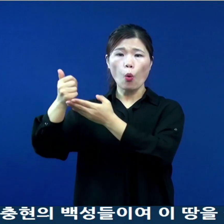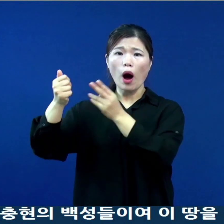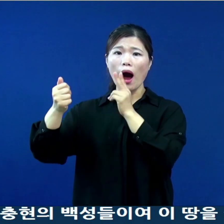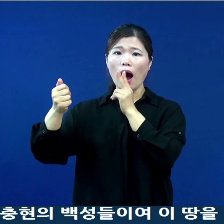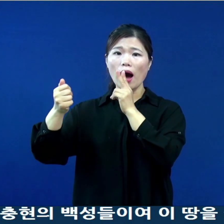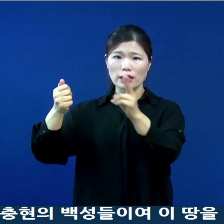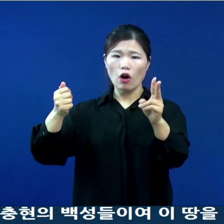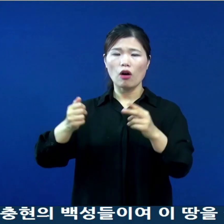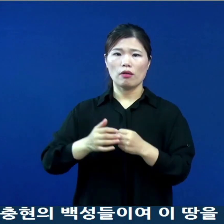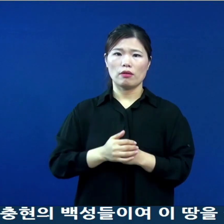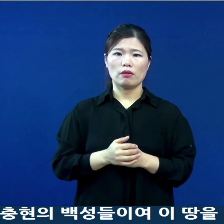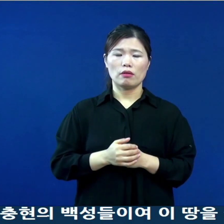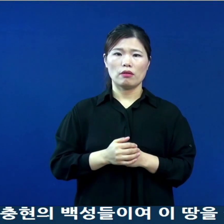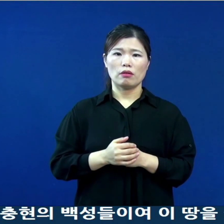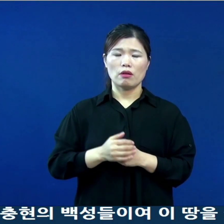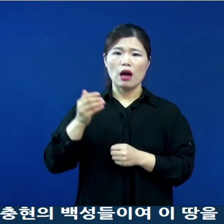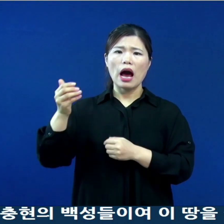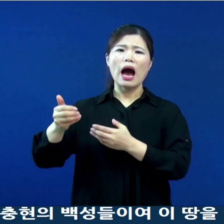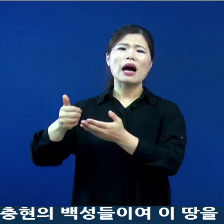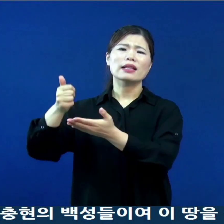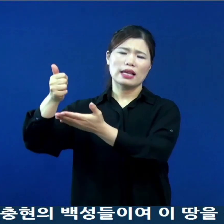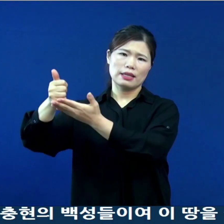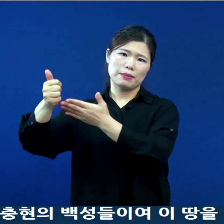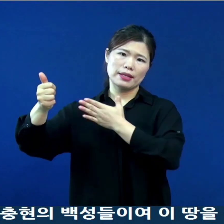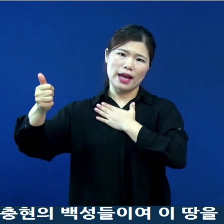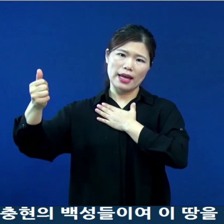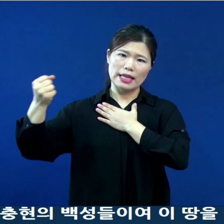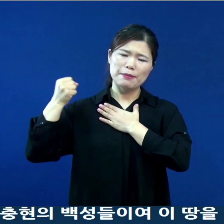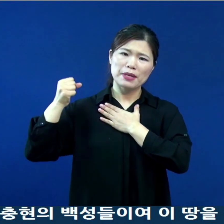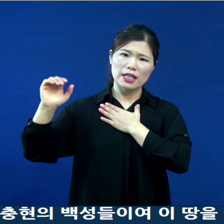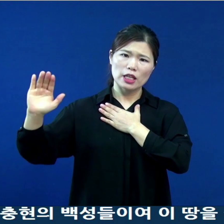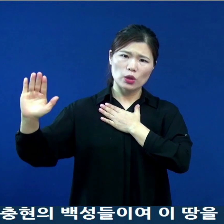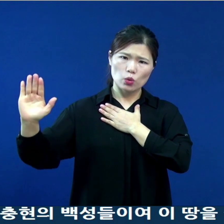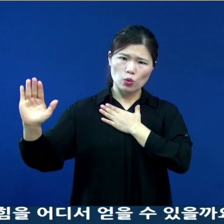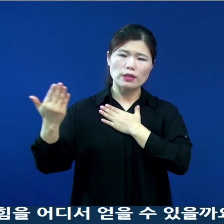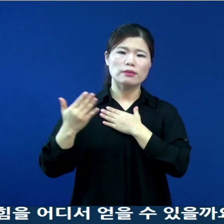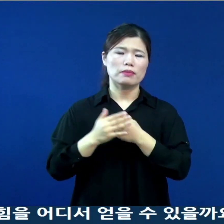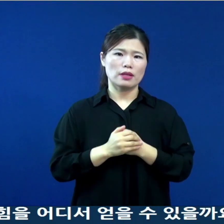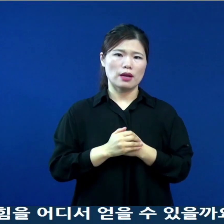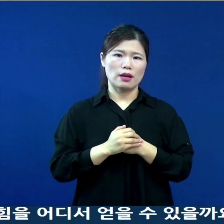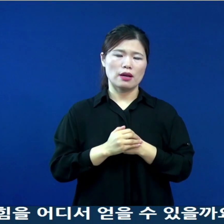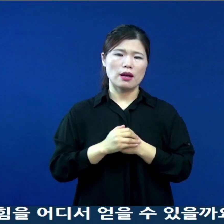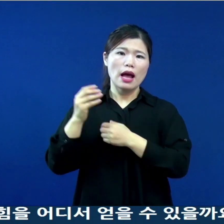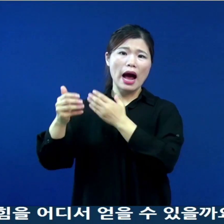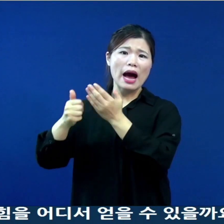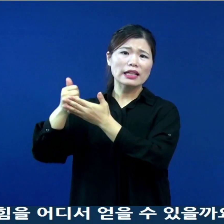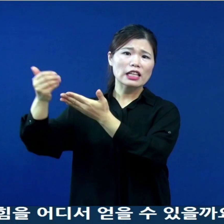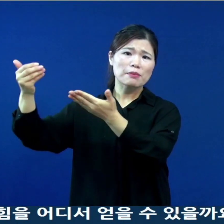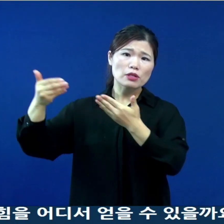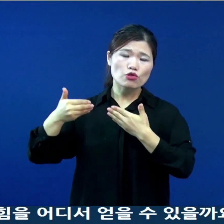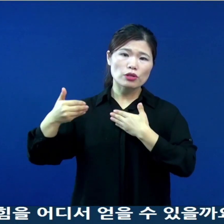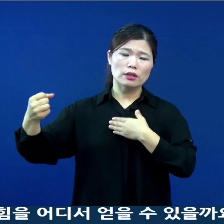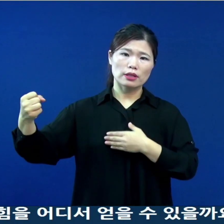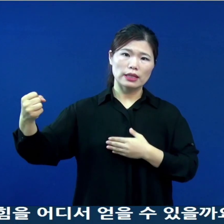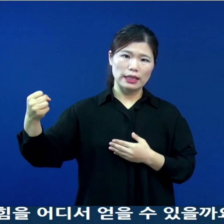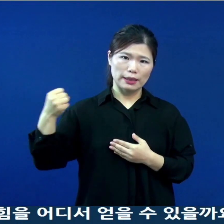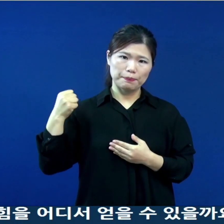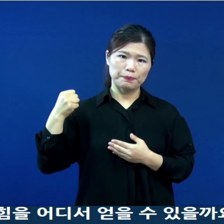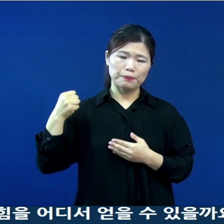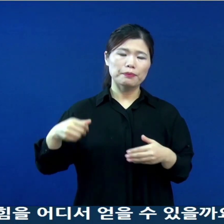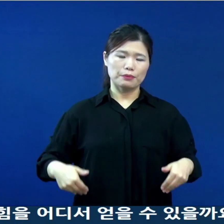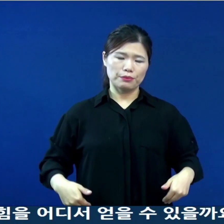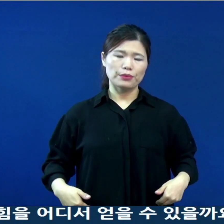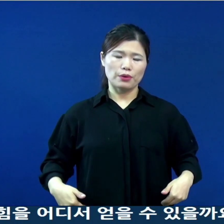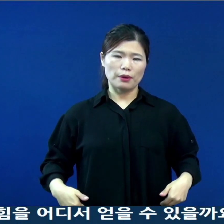여호와여, 하나님이 나의 힘입니다. 나는 그 하나님이 주시는 힘이